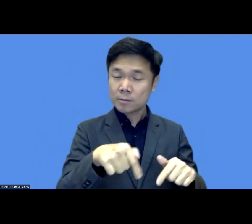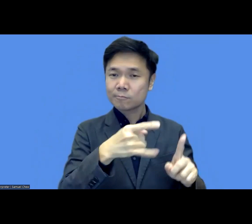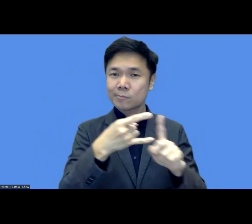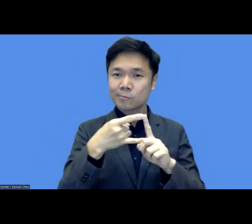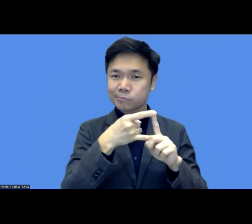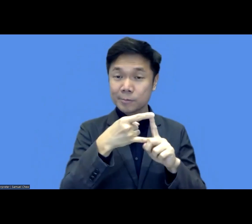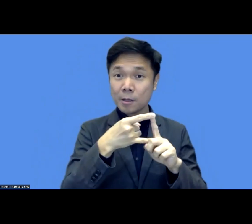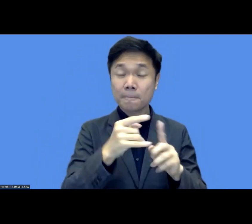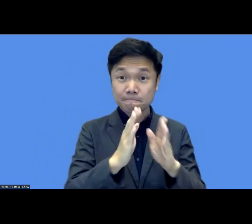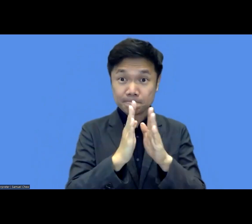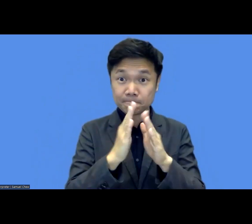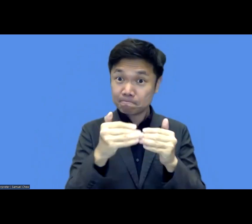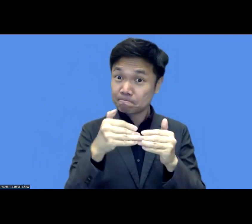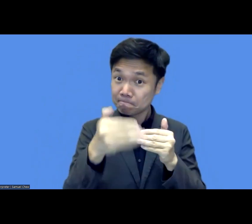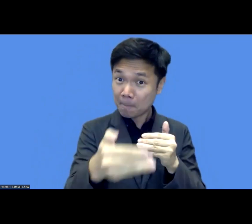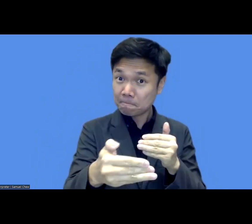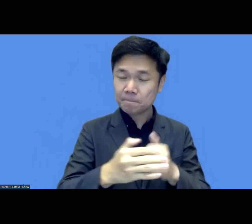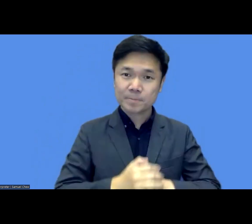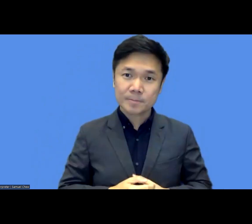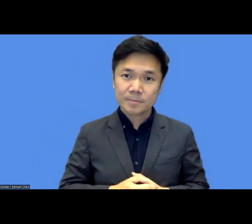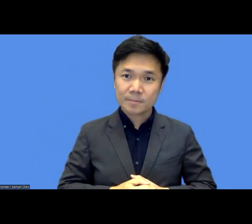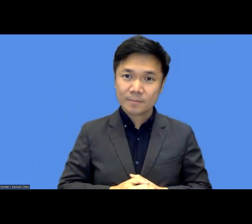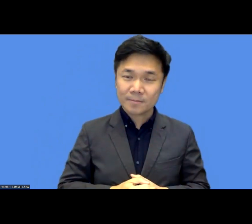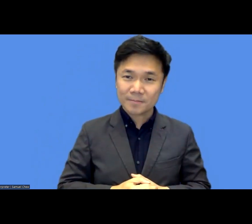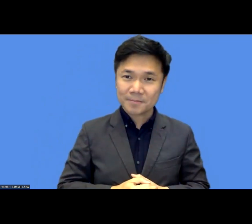a este webinario,